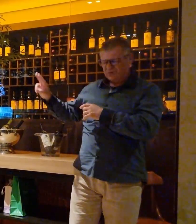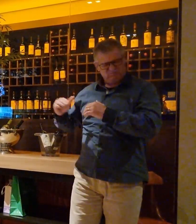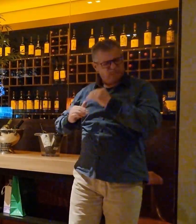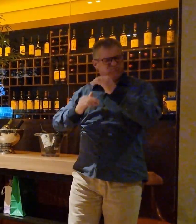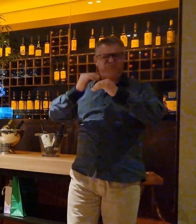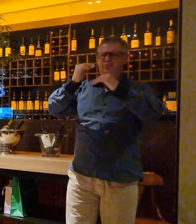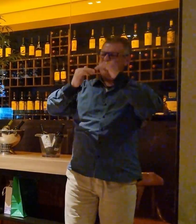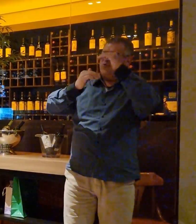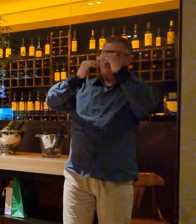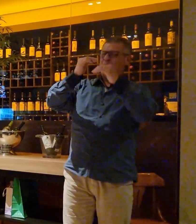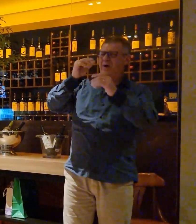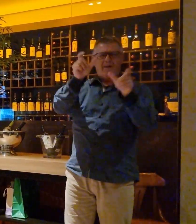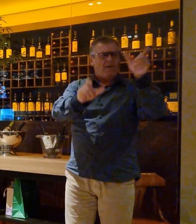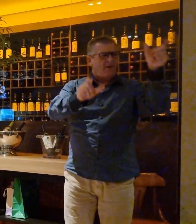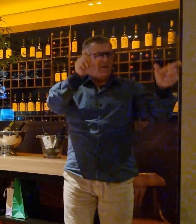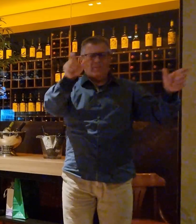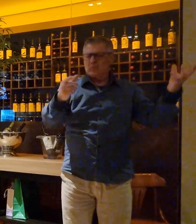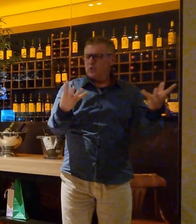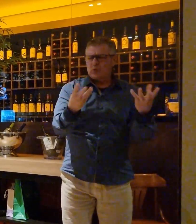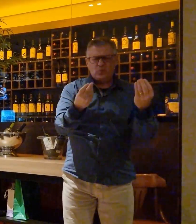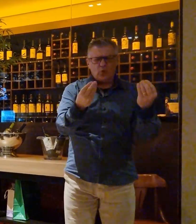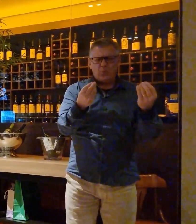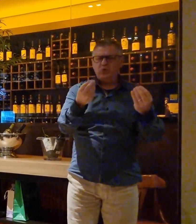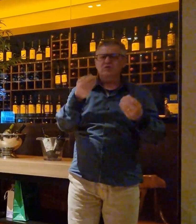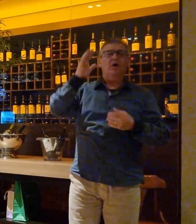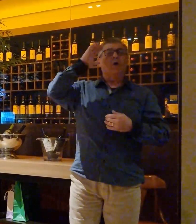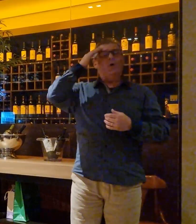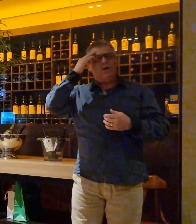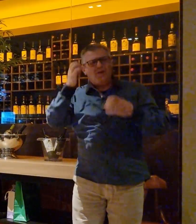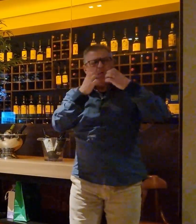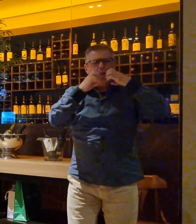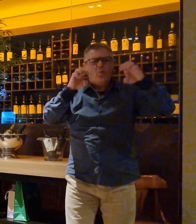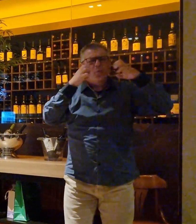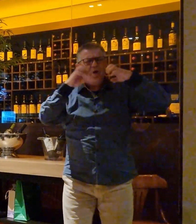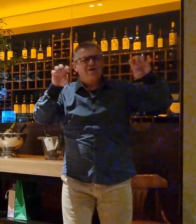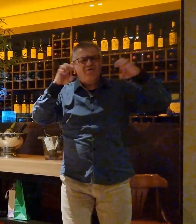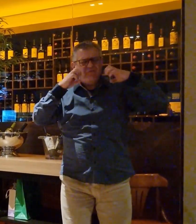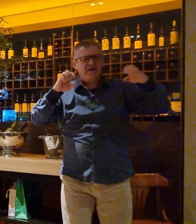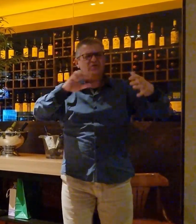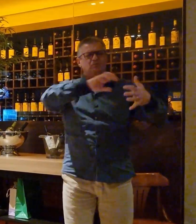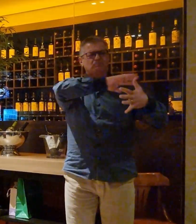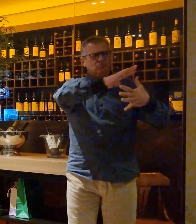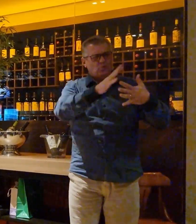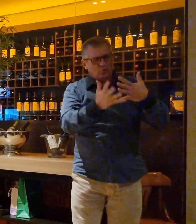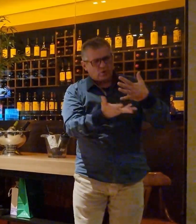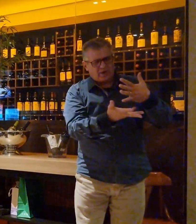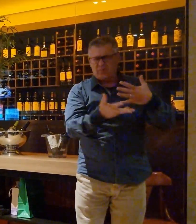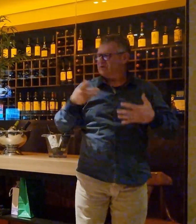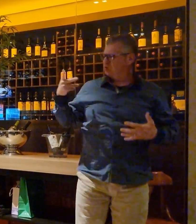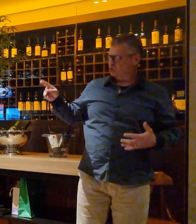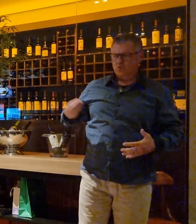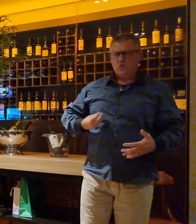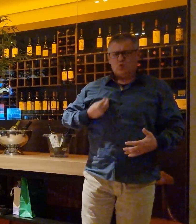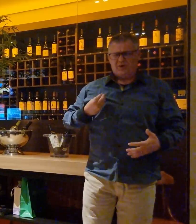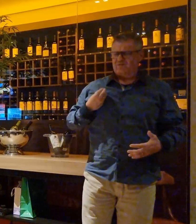ministério. Amém. Vamos orar? Nós te agradecemos, Senhor, porque a tua filha